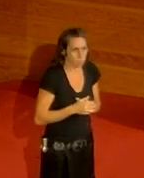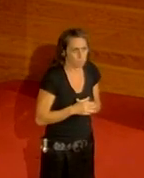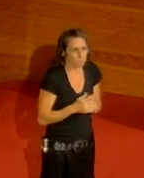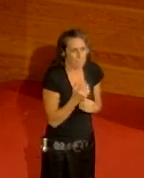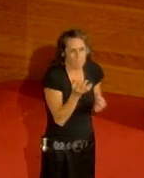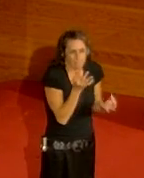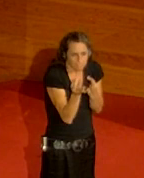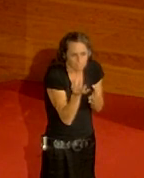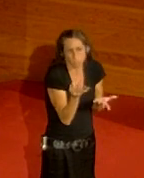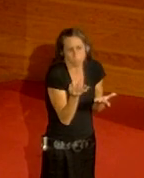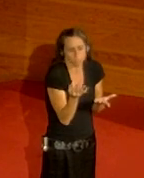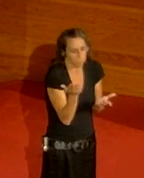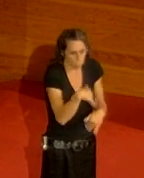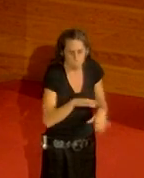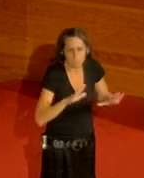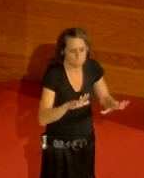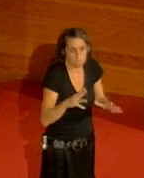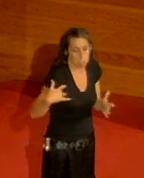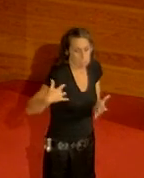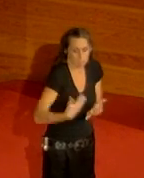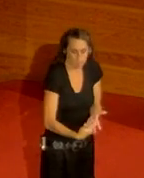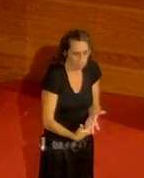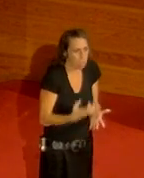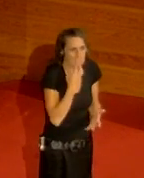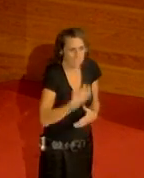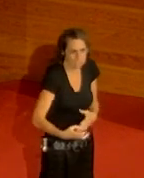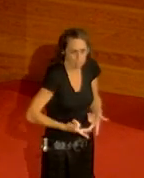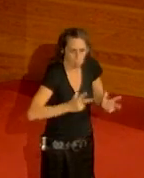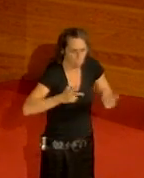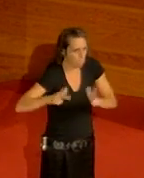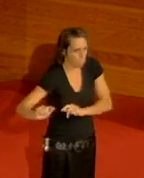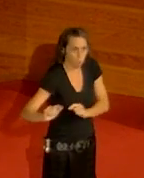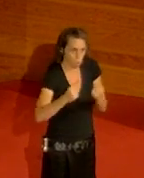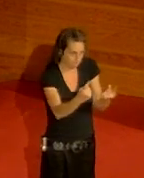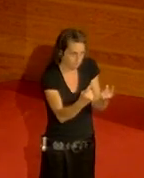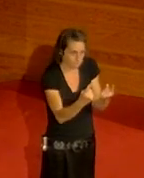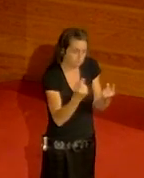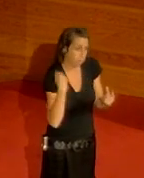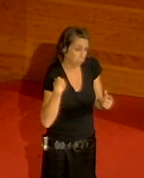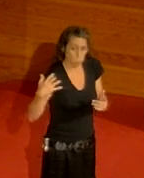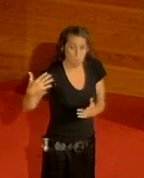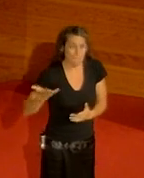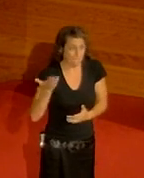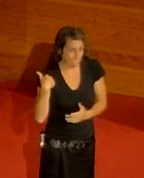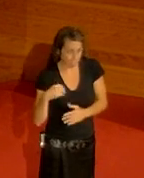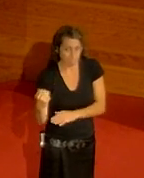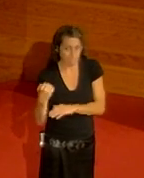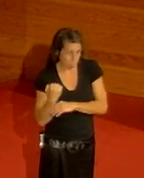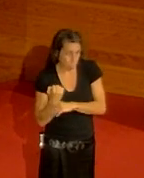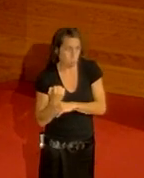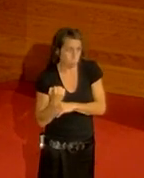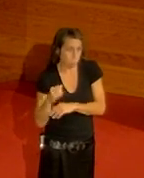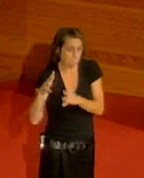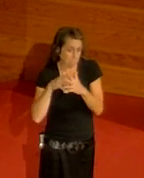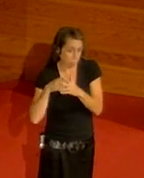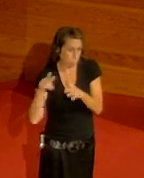2020 hasta ahora era el año que Israel había aprobado más asentamientos con Trump en Estados Unidos como principal apoyo pues este año que estamos todavía